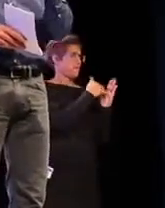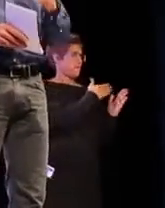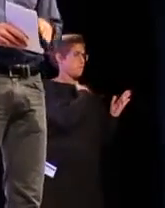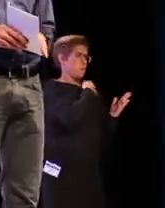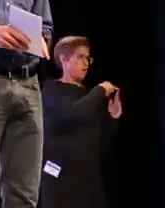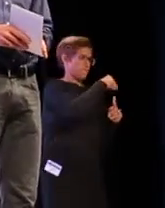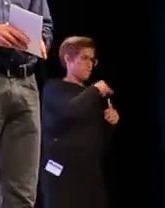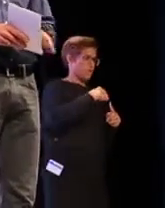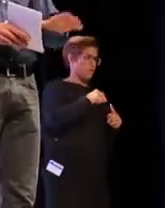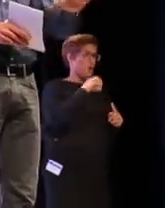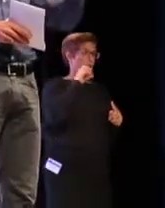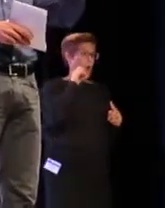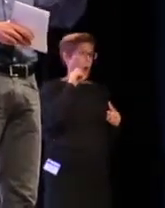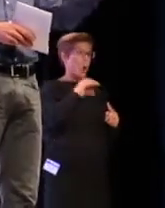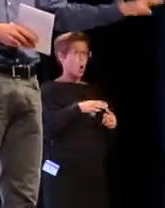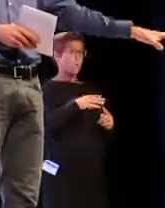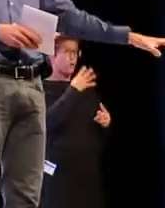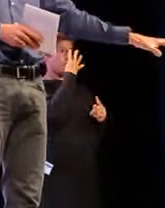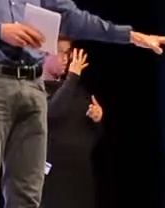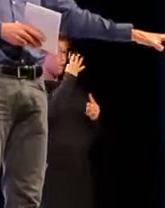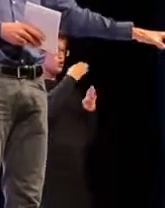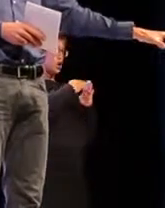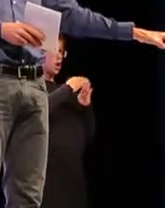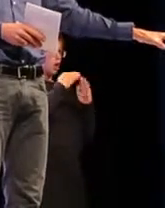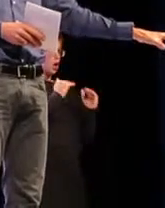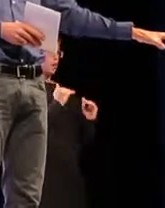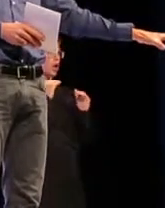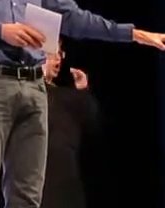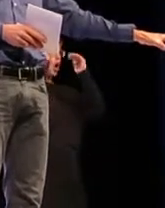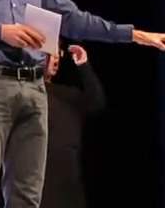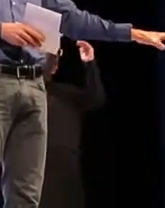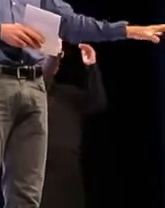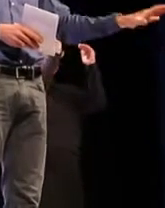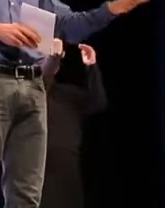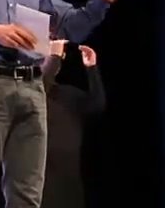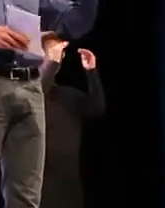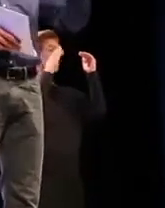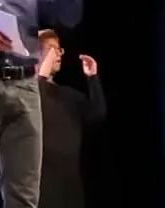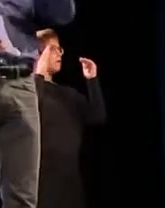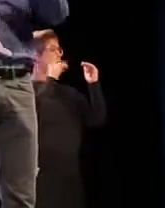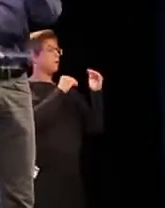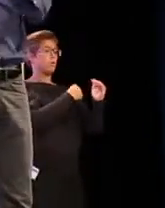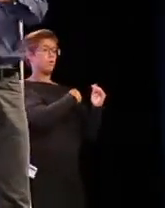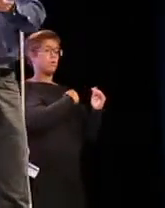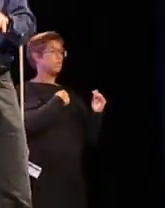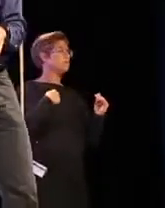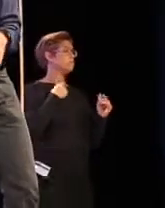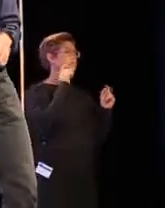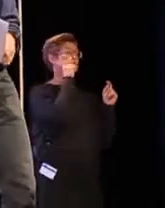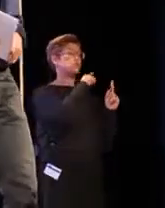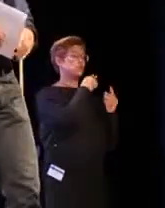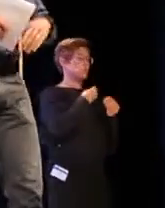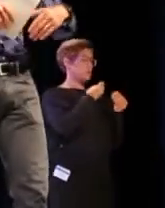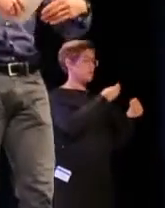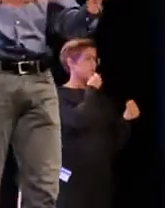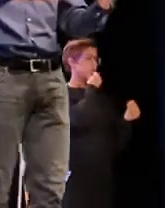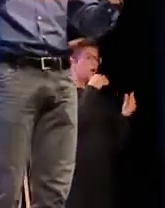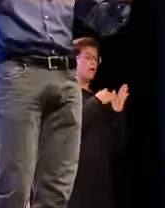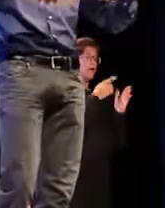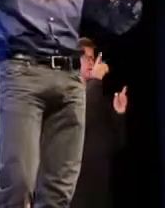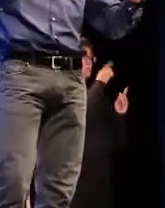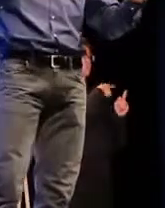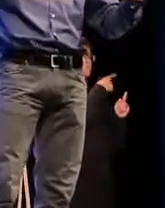gäller risker med 4 grader. Allt ifrån oförmågan att försörja världen när det gäller mat, ända till de enorma chocker vi kommer ha i termer